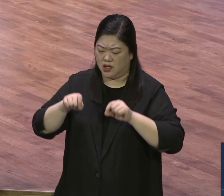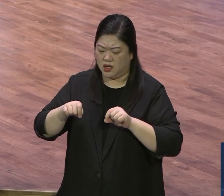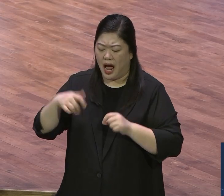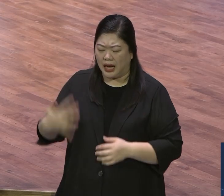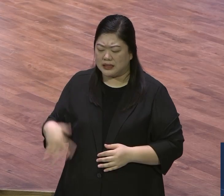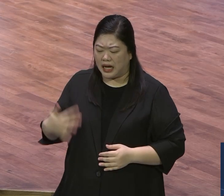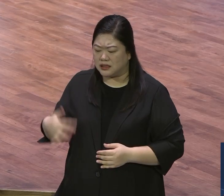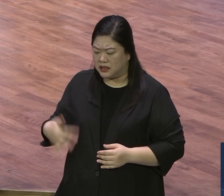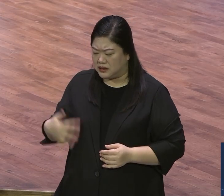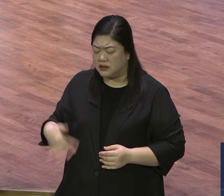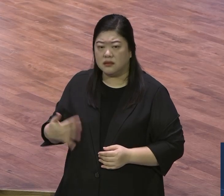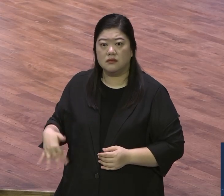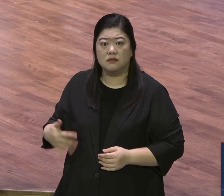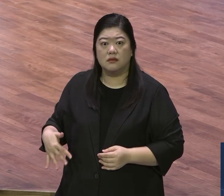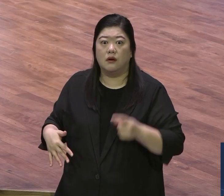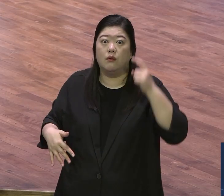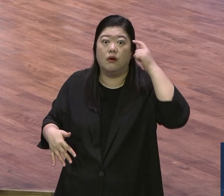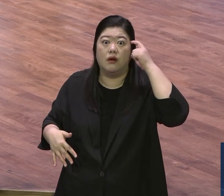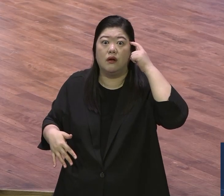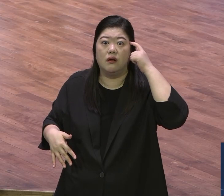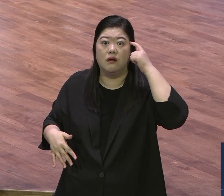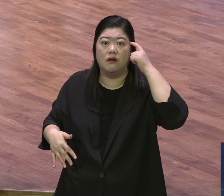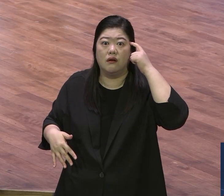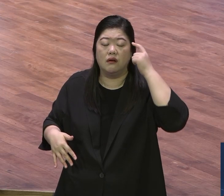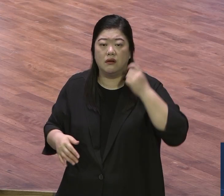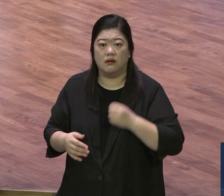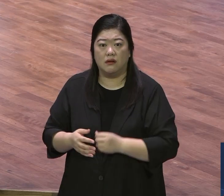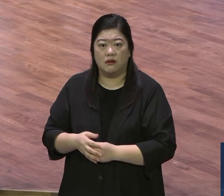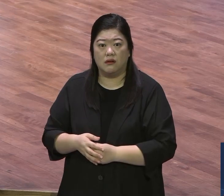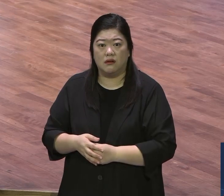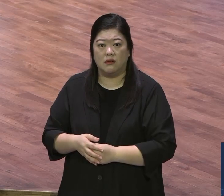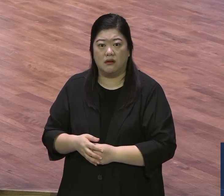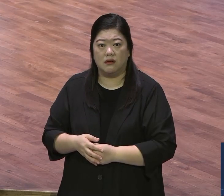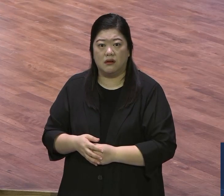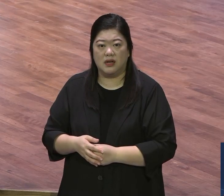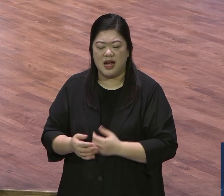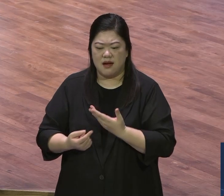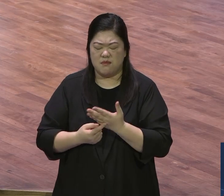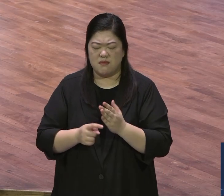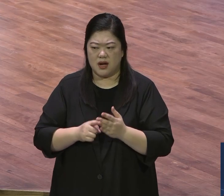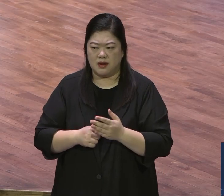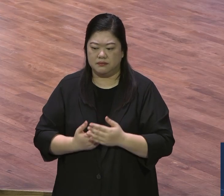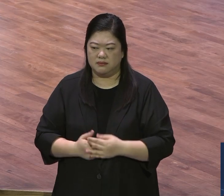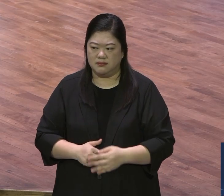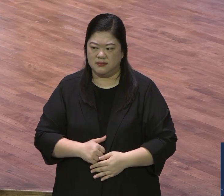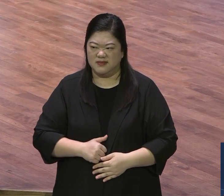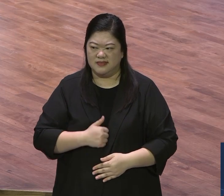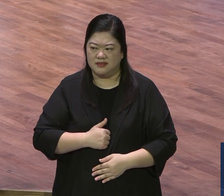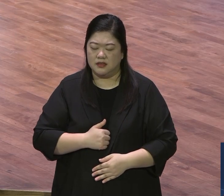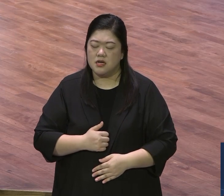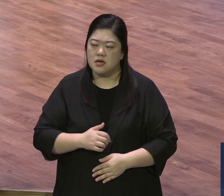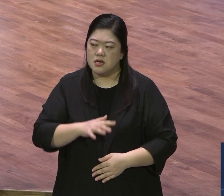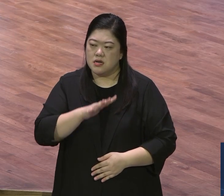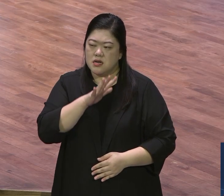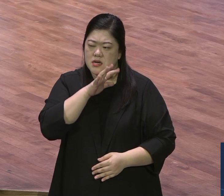사느냐 말이에요. 조금만 불편하면 조금만 자수심 상하면 왜 그렇게 불편 불편